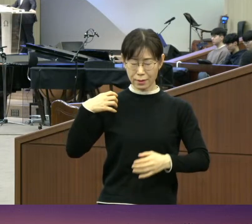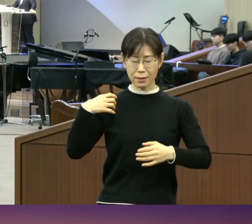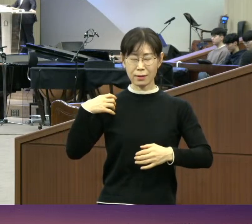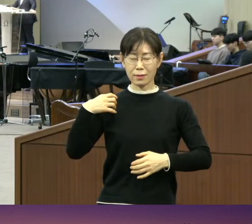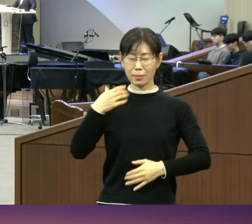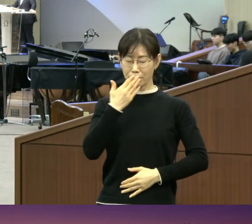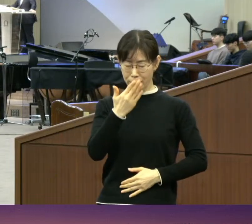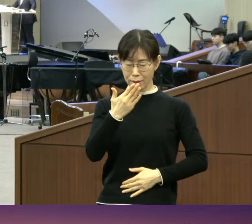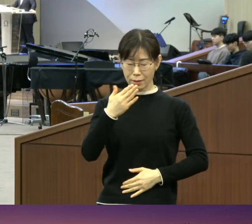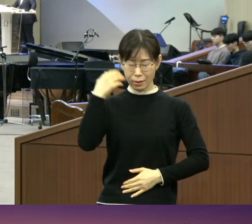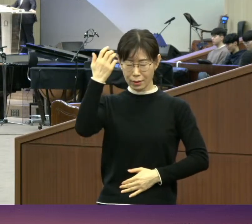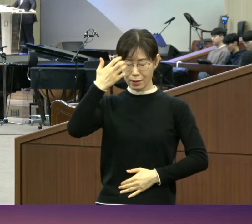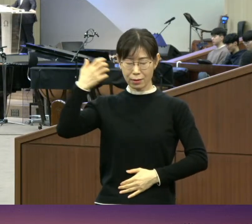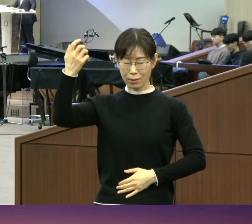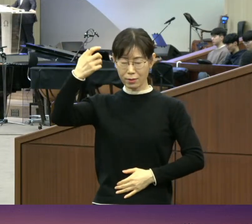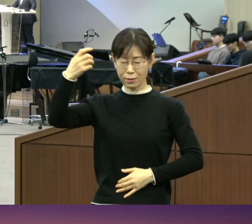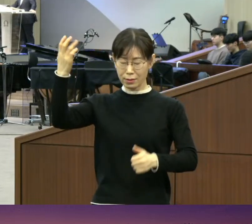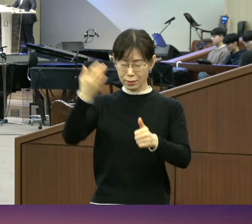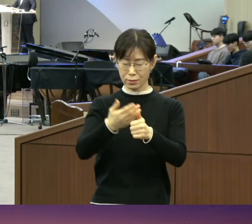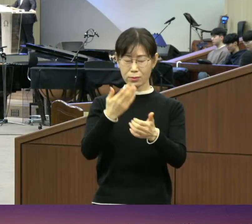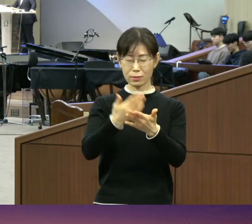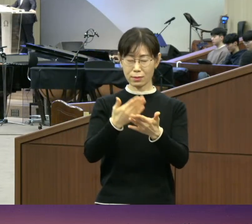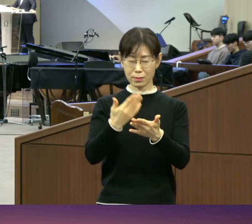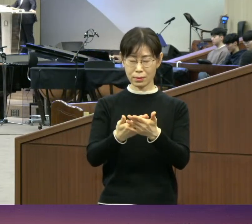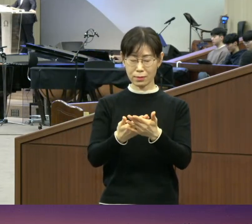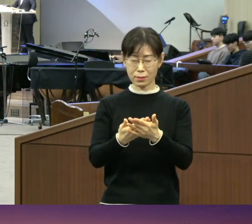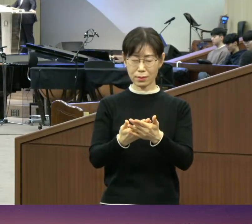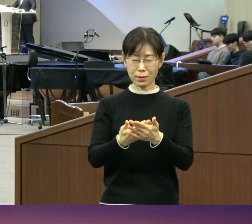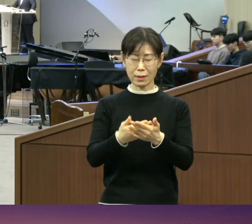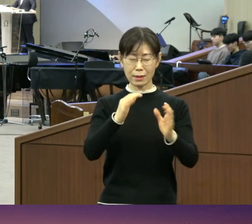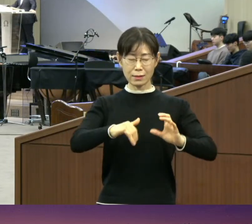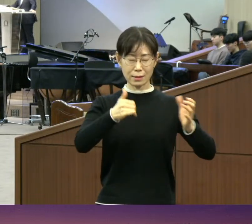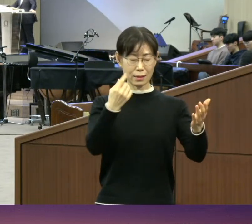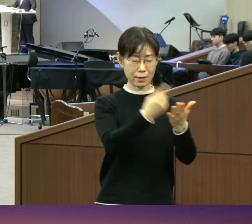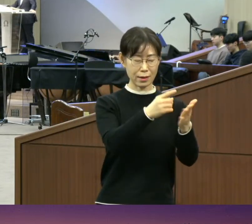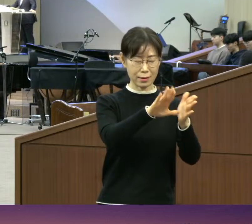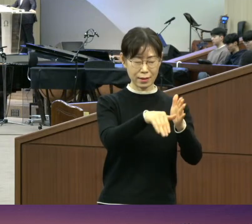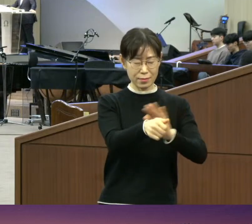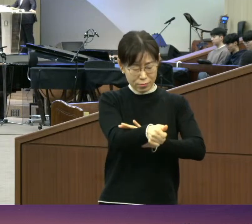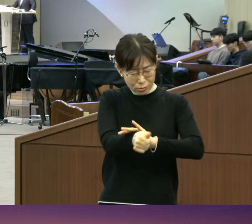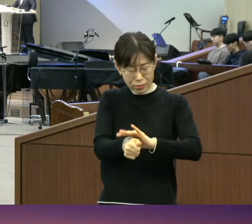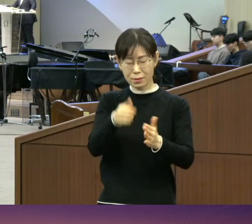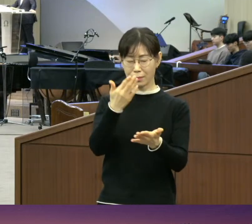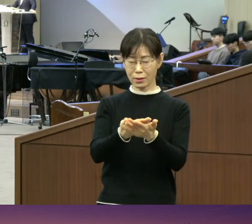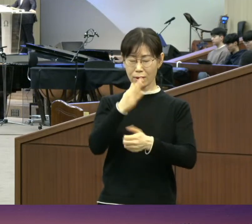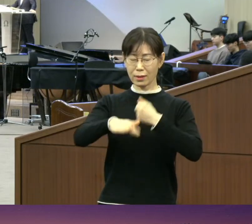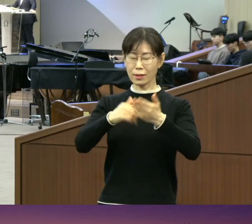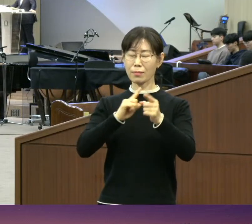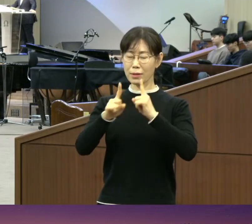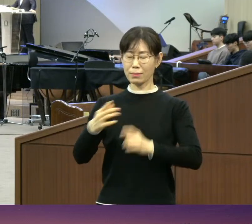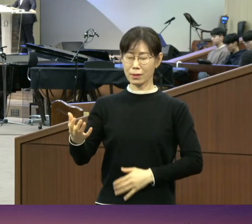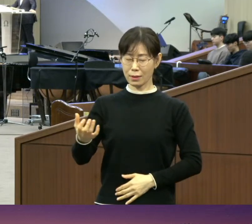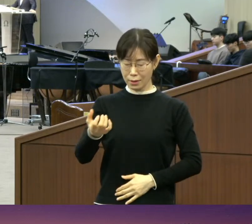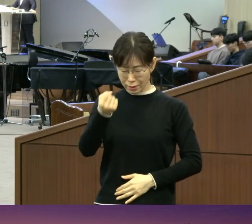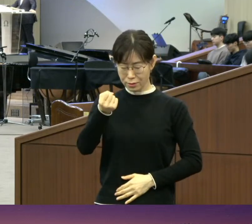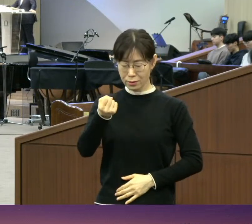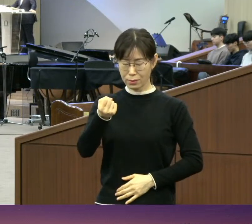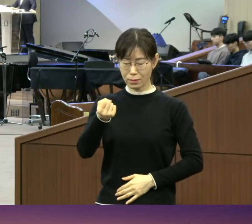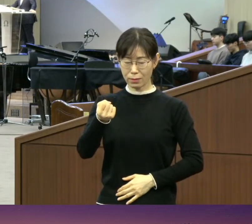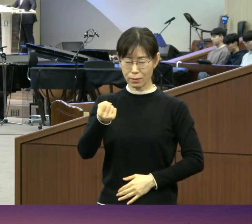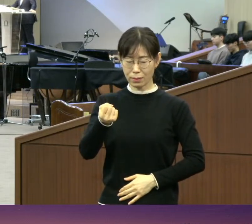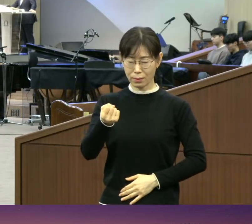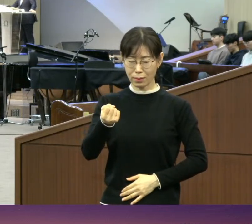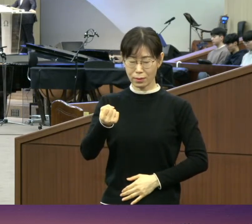영권을 더하여 주시옵소서. 세상에서 조금 더 주눅들지 않게 하시고 하나님의 말씀으로 살아가는 일에 조금